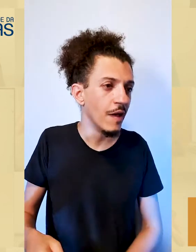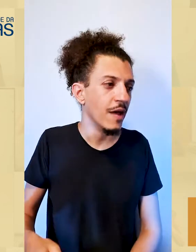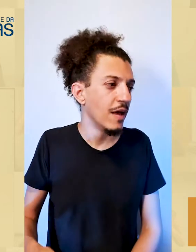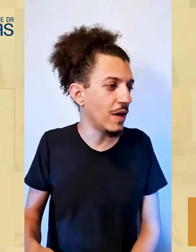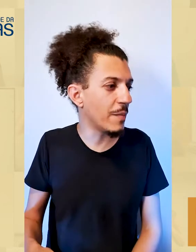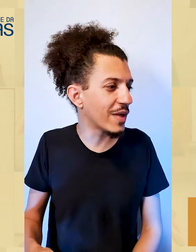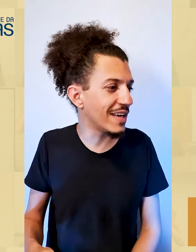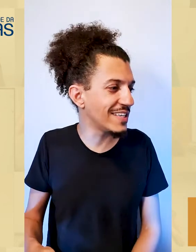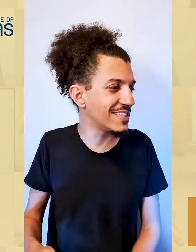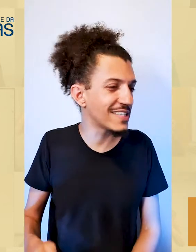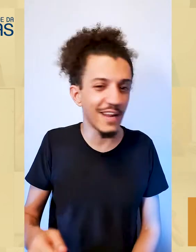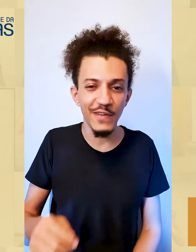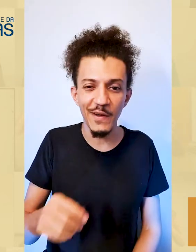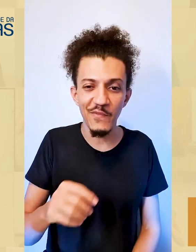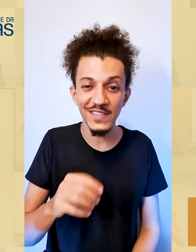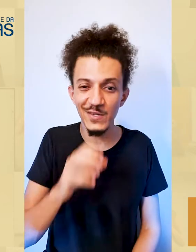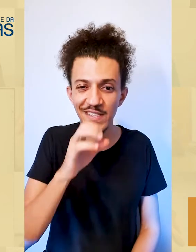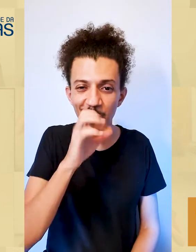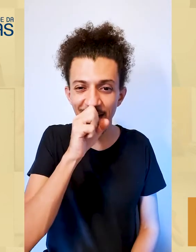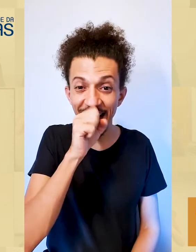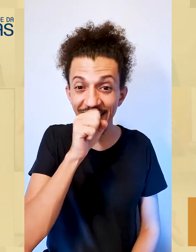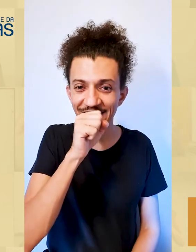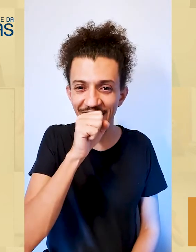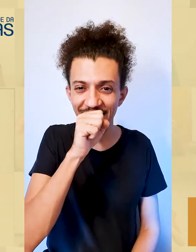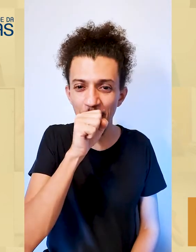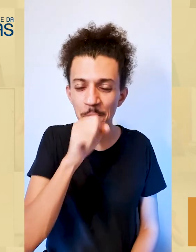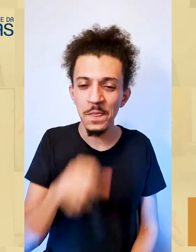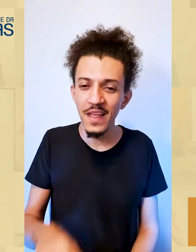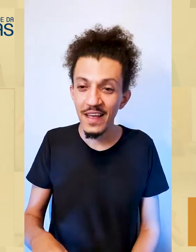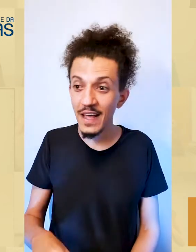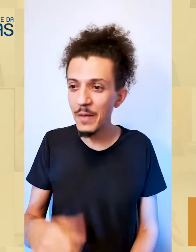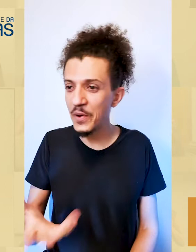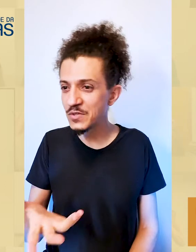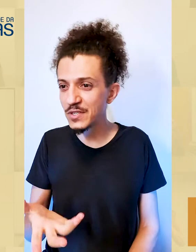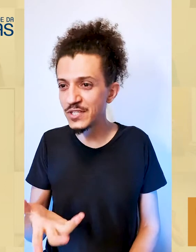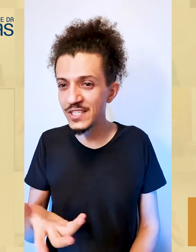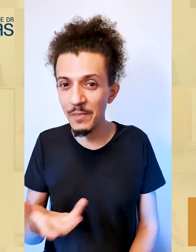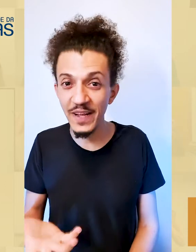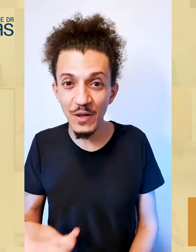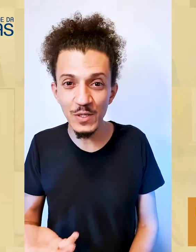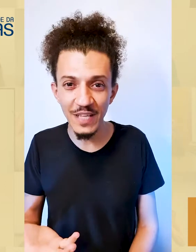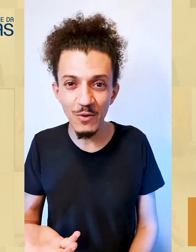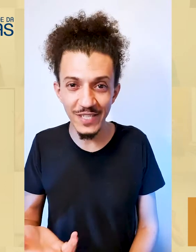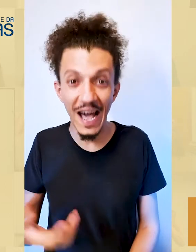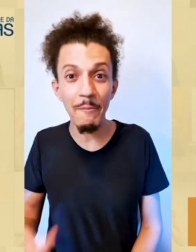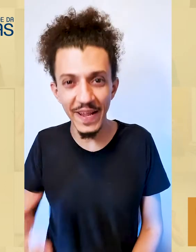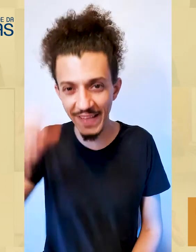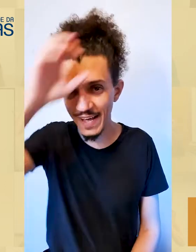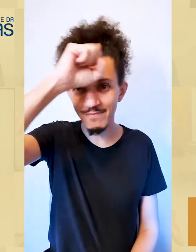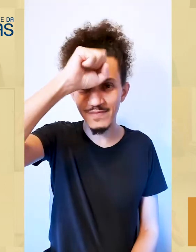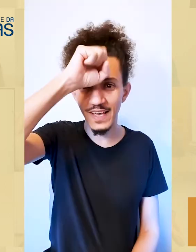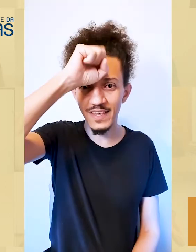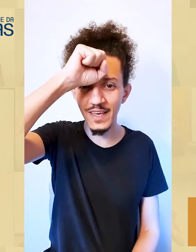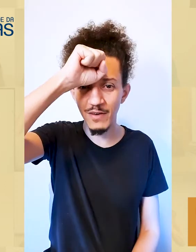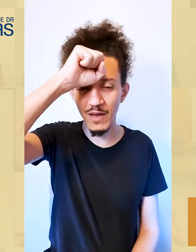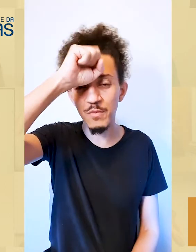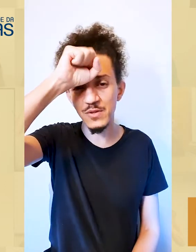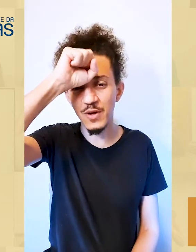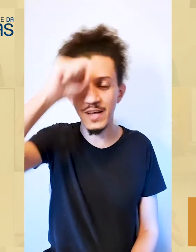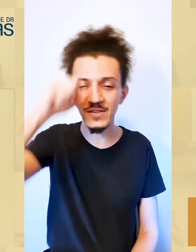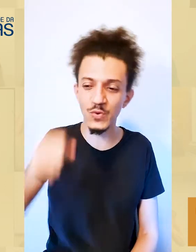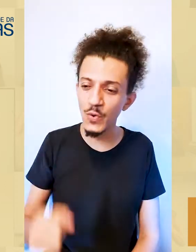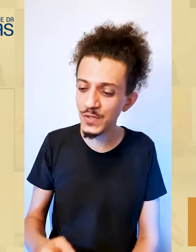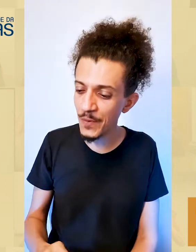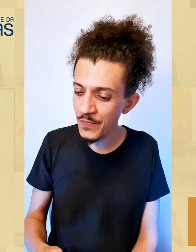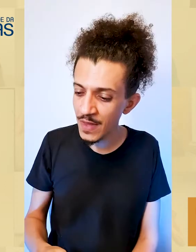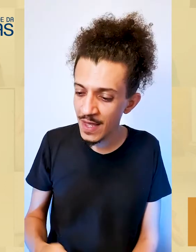exemplo. Eu lembro que a gente fazia o sinal de laranja aqui, e aí depois quando a gente aprendeu o sinal de aprender, que é aqui, eu e meus